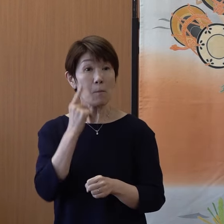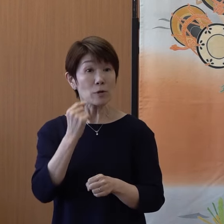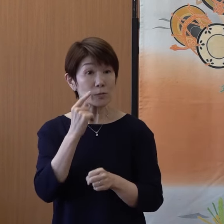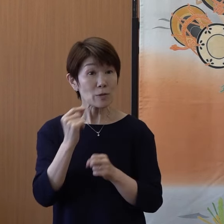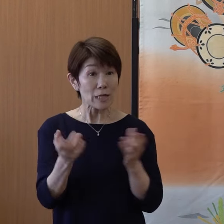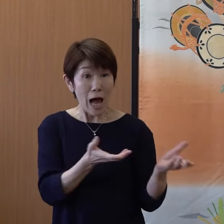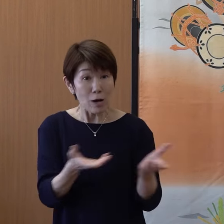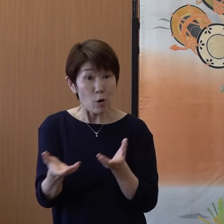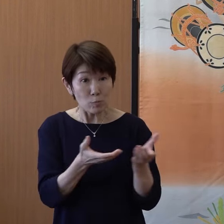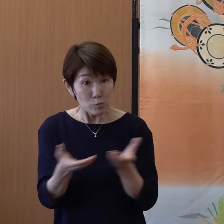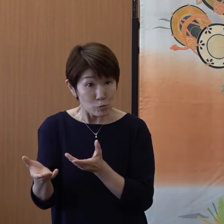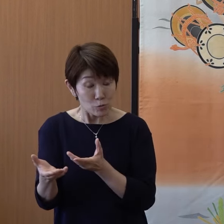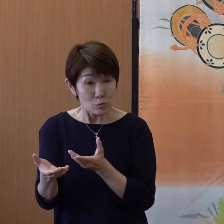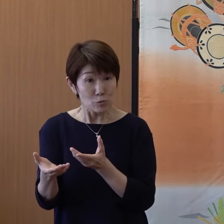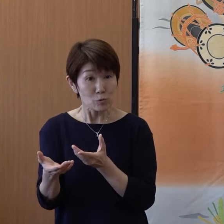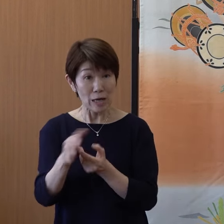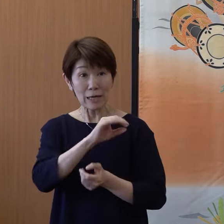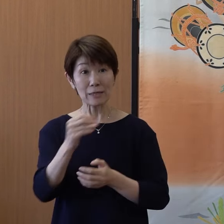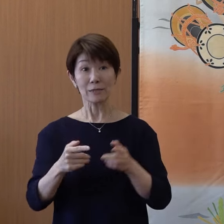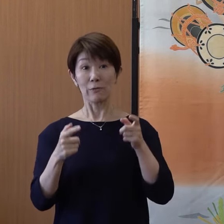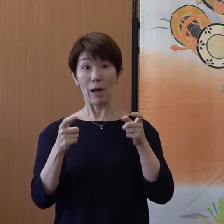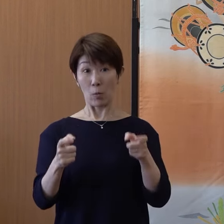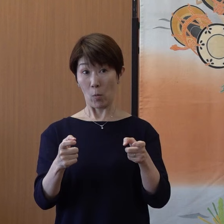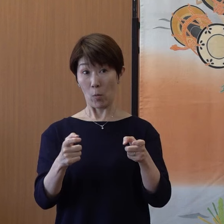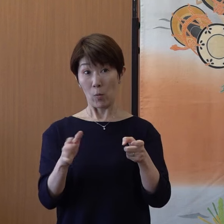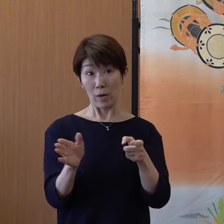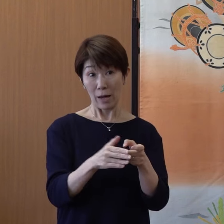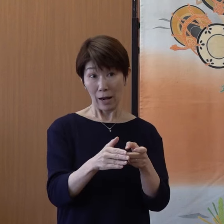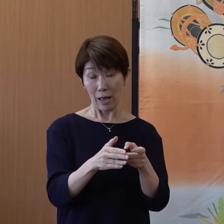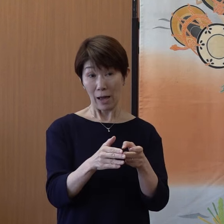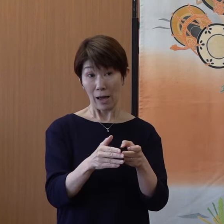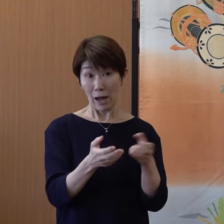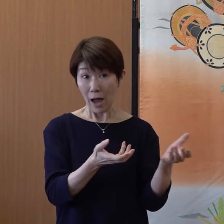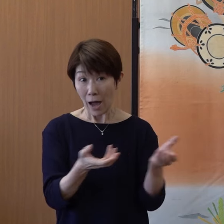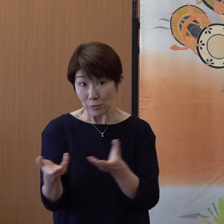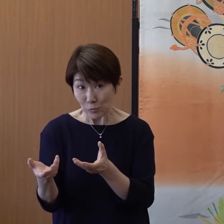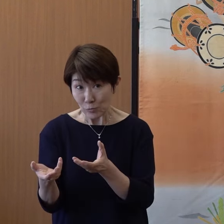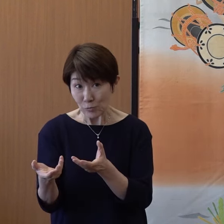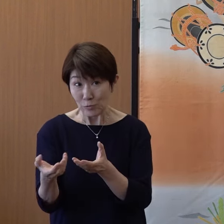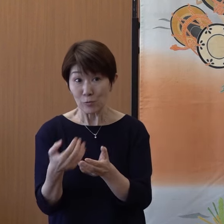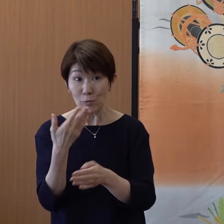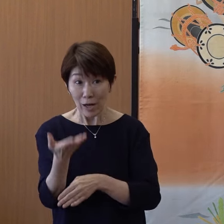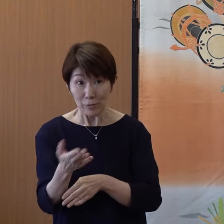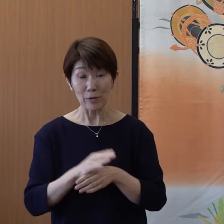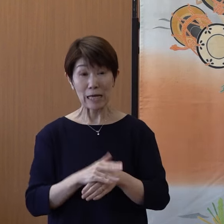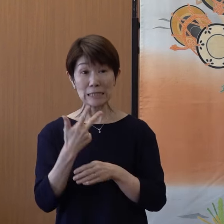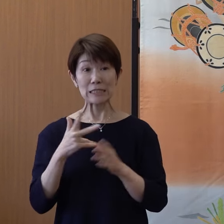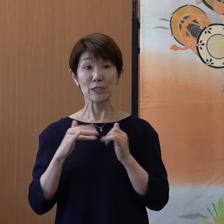沢港からこう搬入というか搬出するのかとか、と